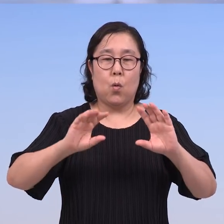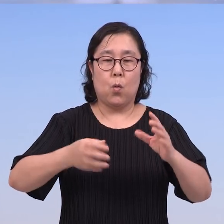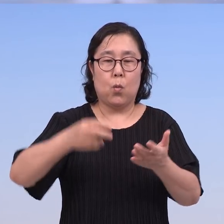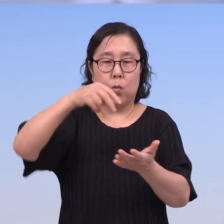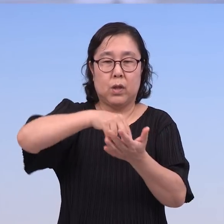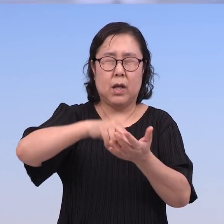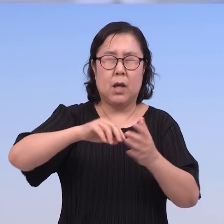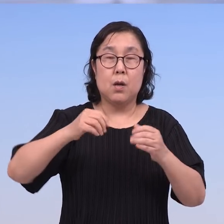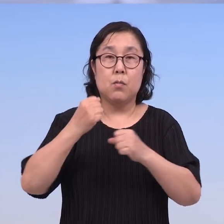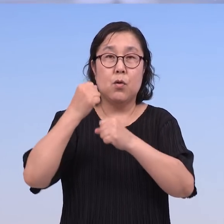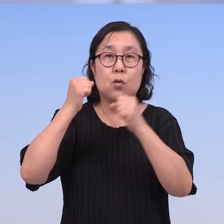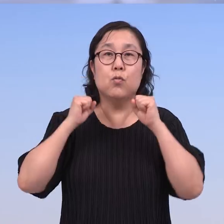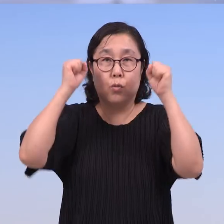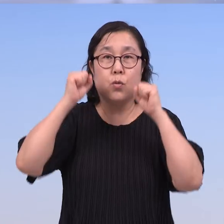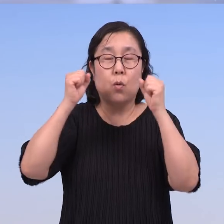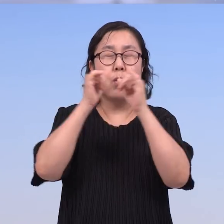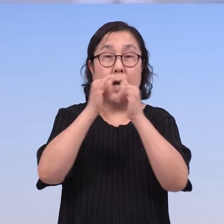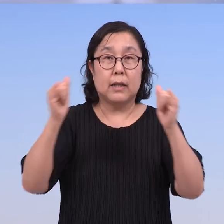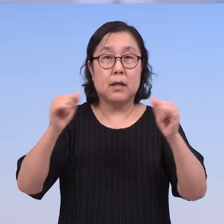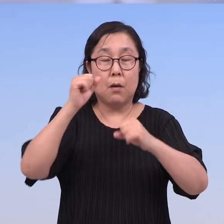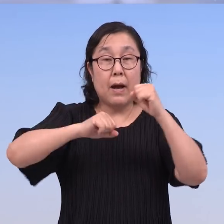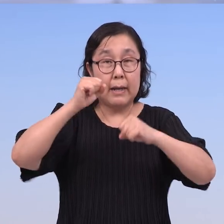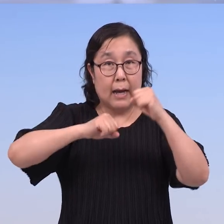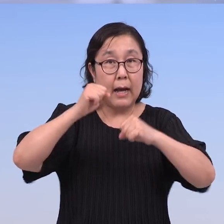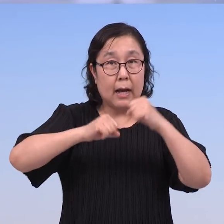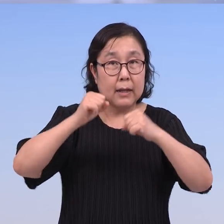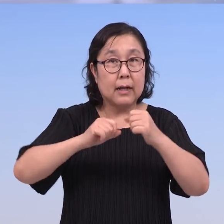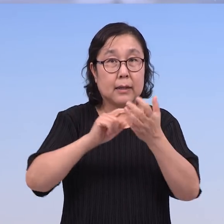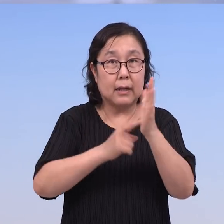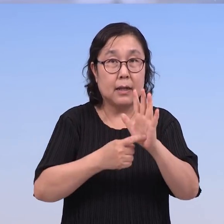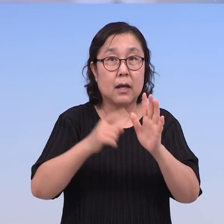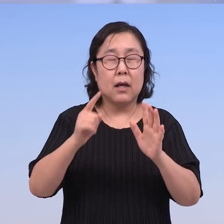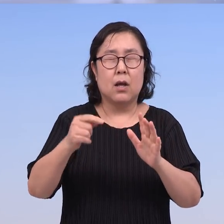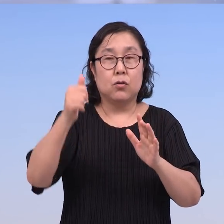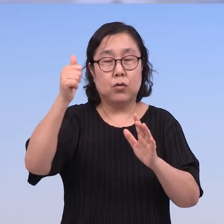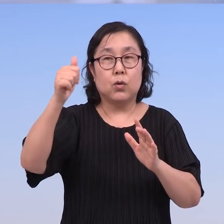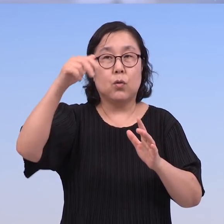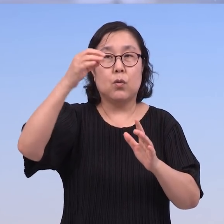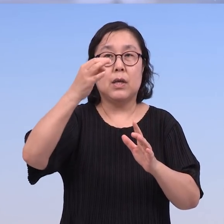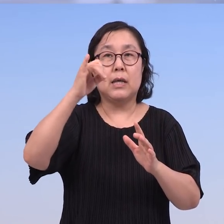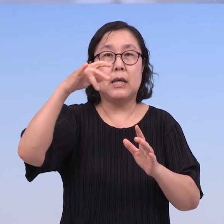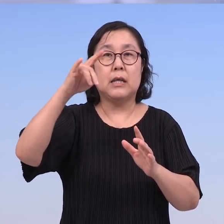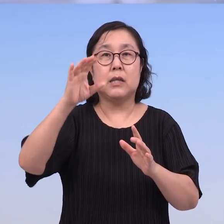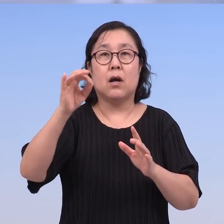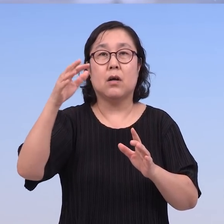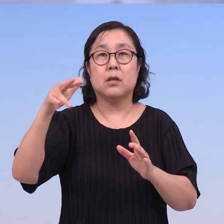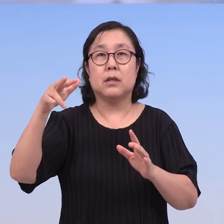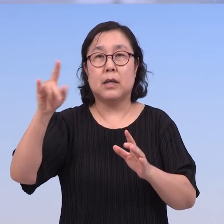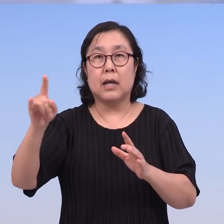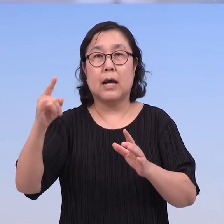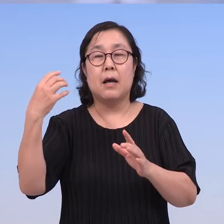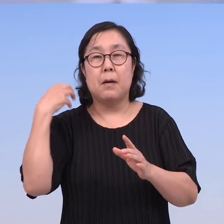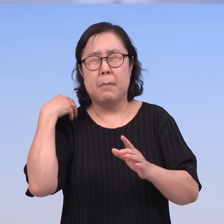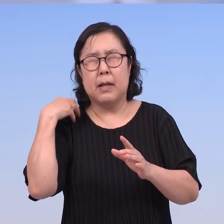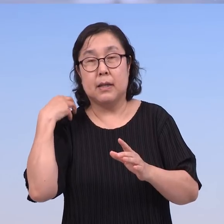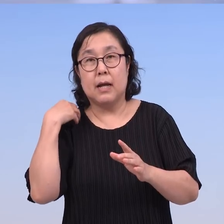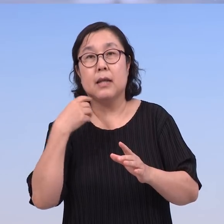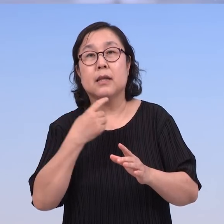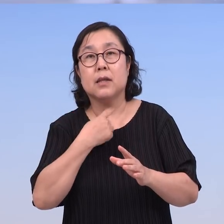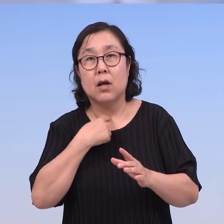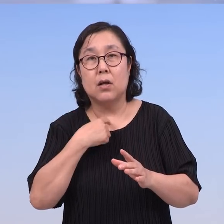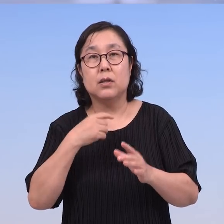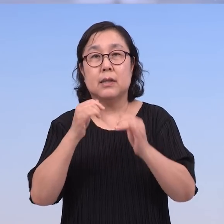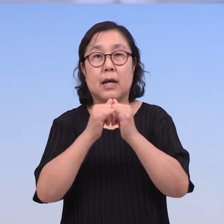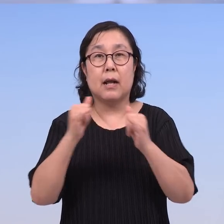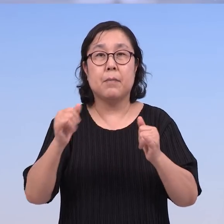영화예요. 거기에 이제 주인공 역할로 이정재 씨라고 이제 기억을 하는데요, 그 이정재 씨가 맡았던 그